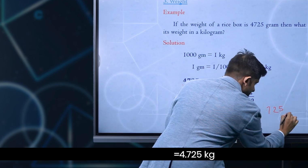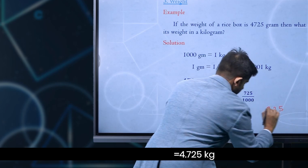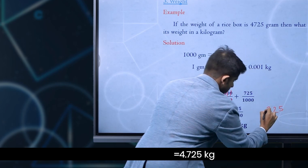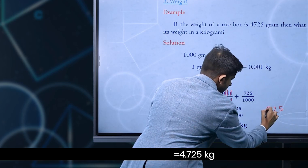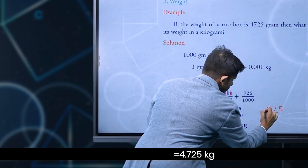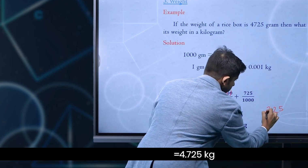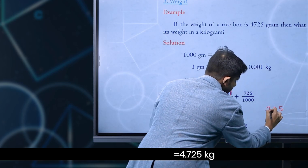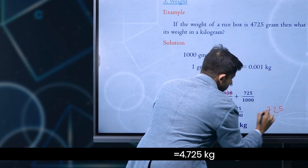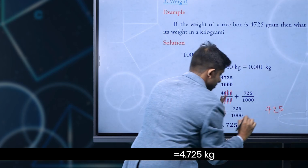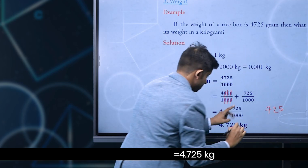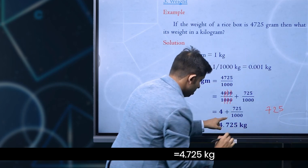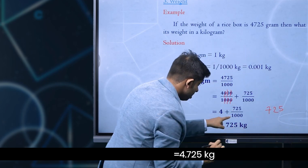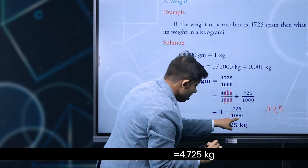4.725 किलोग्राम.